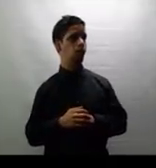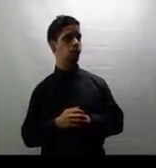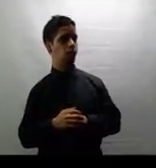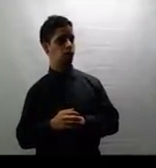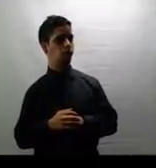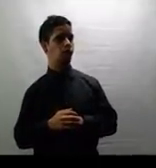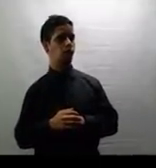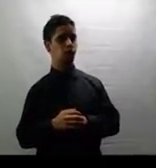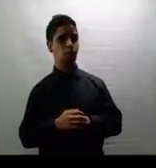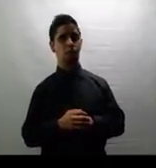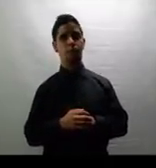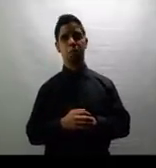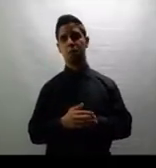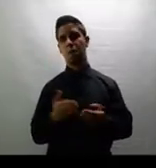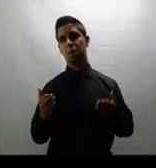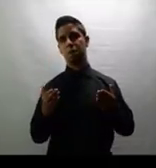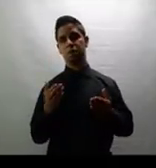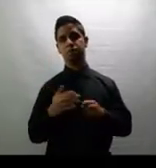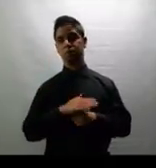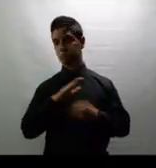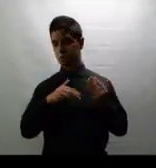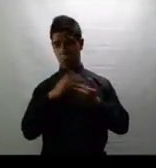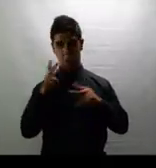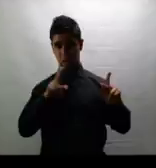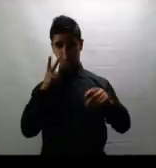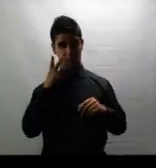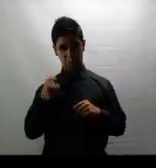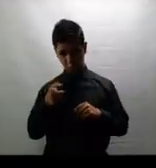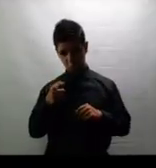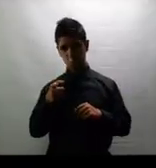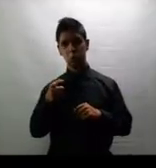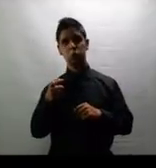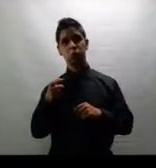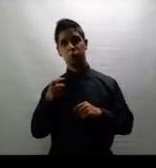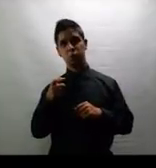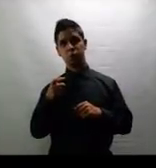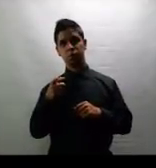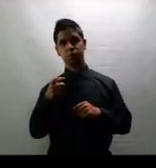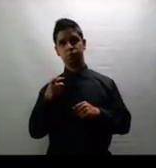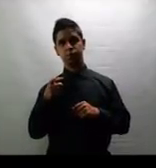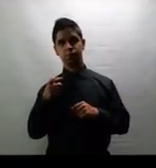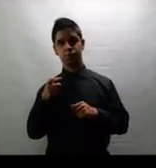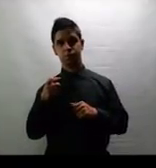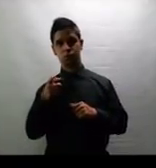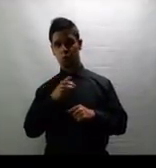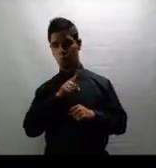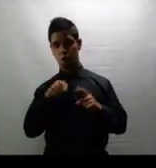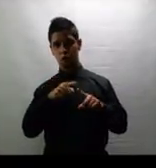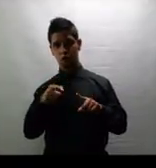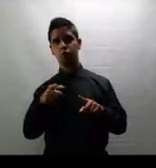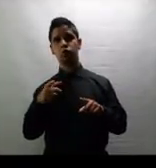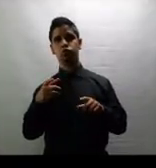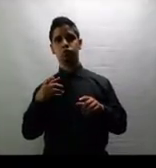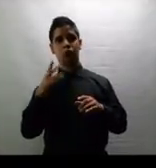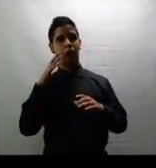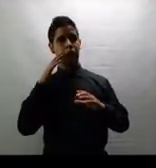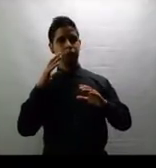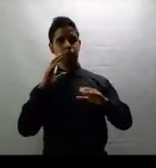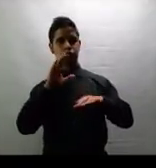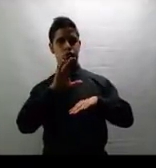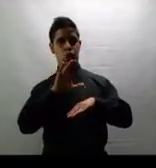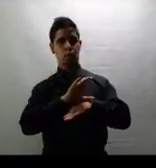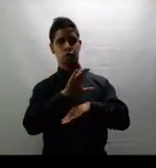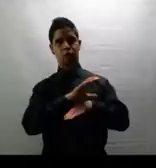- mira todo lo hemos visto ese misterioso cilindro que es atravesado por el cable que conecta al ordenador portátil